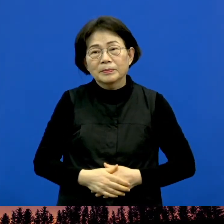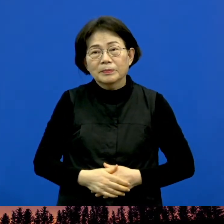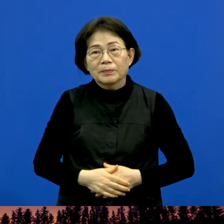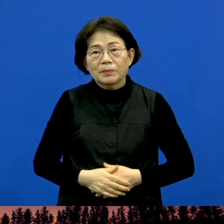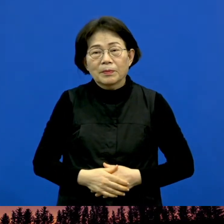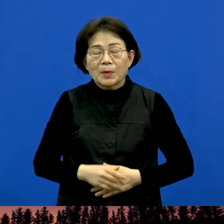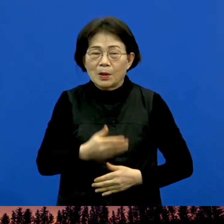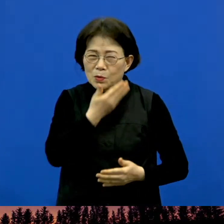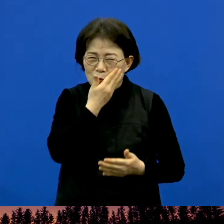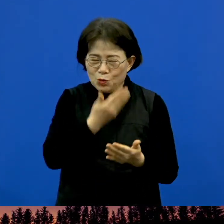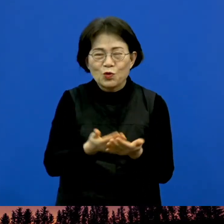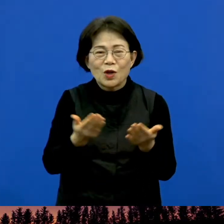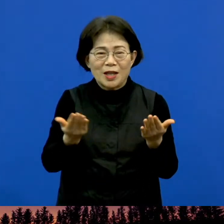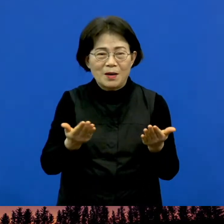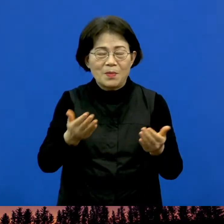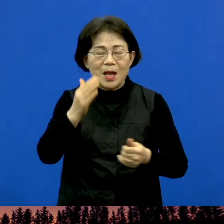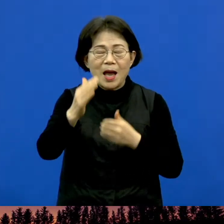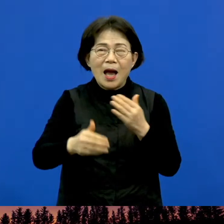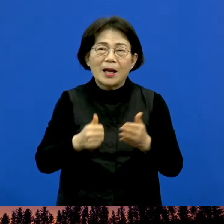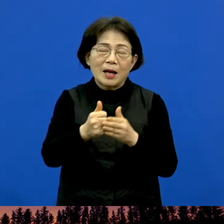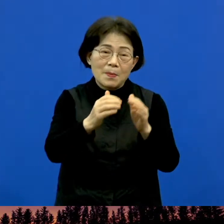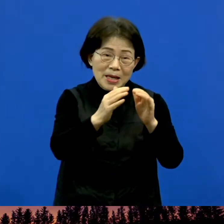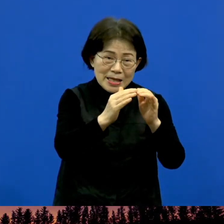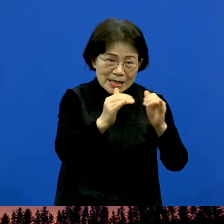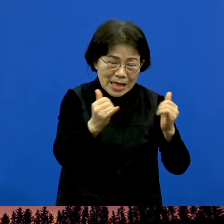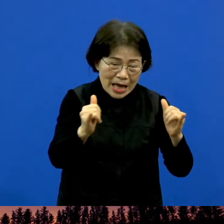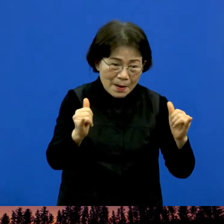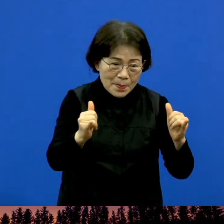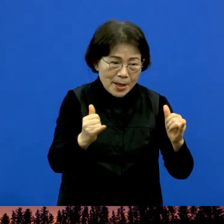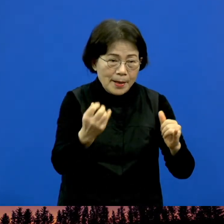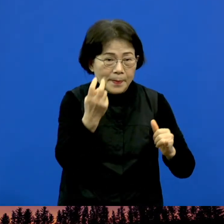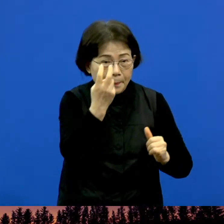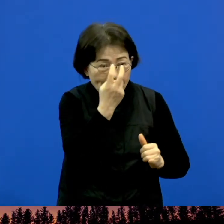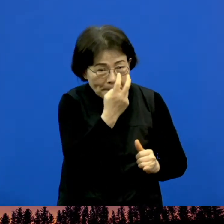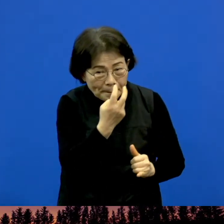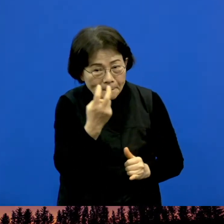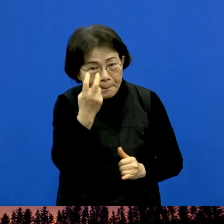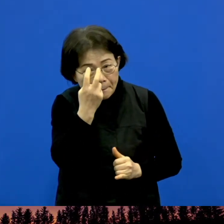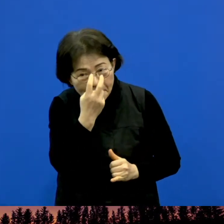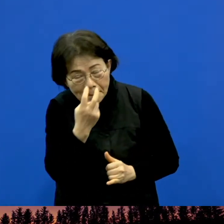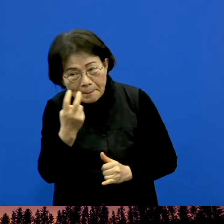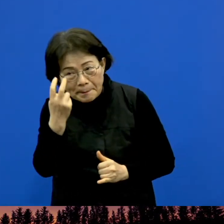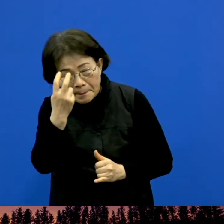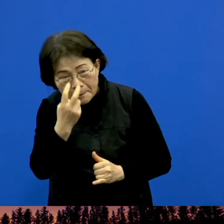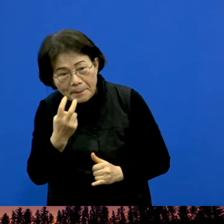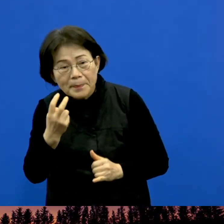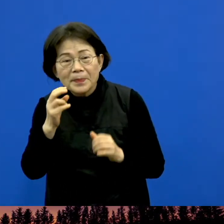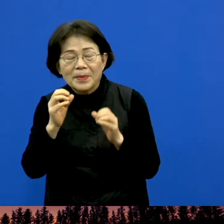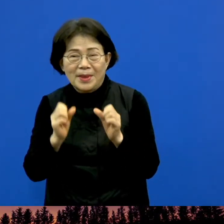굉장히 중요하죠, 여러분. 하나님은 사람을 살펴요. 계속 살피는 거죠. 그리고